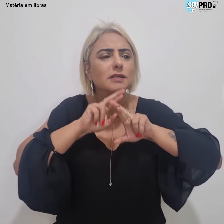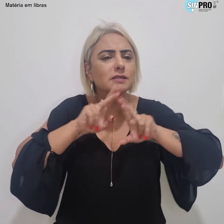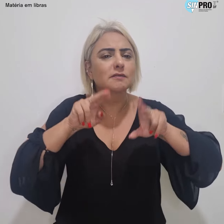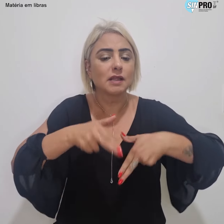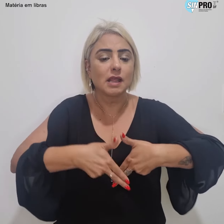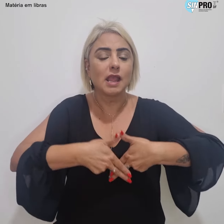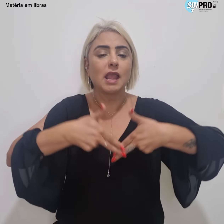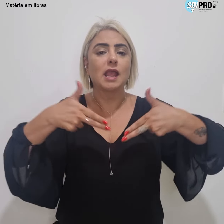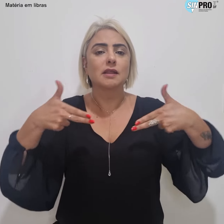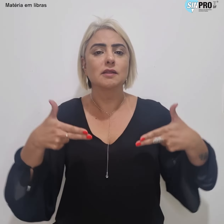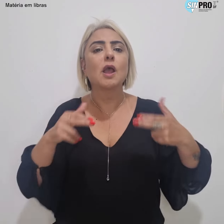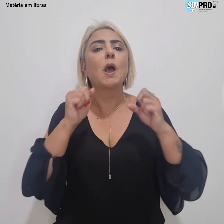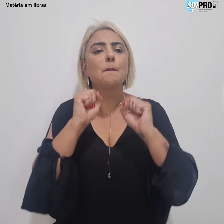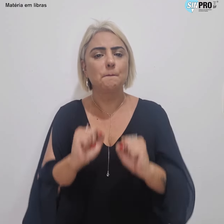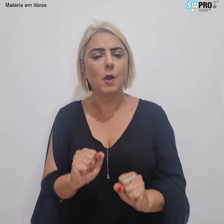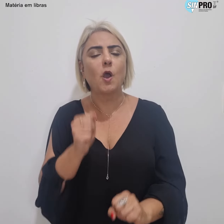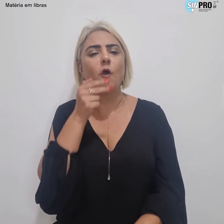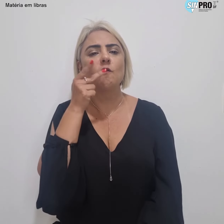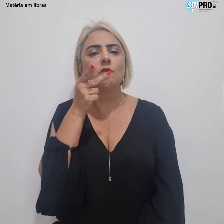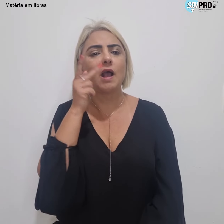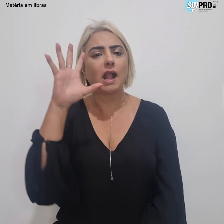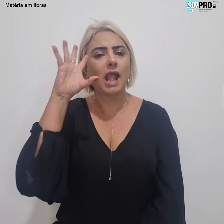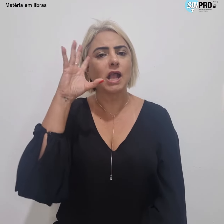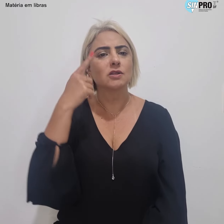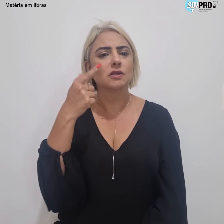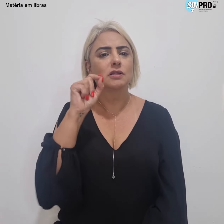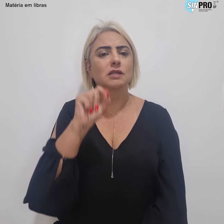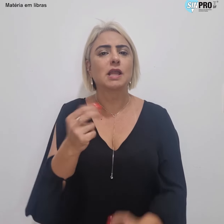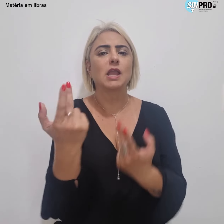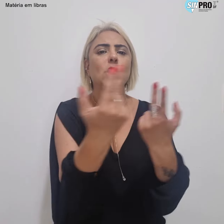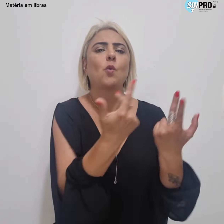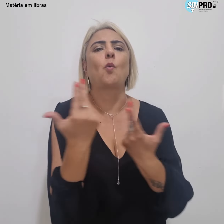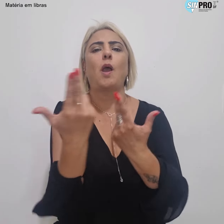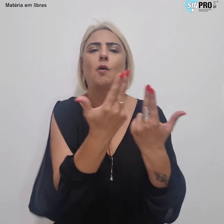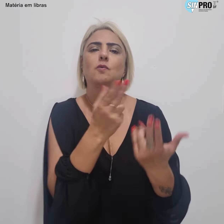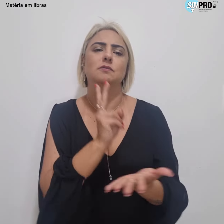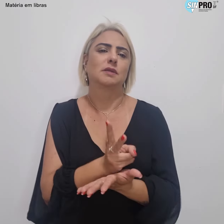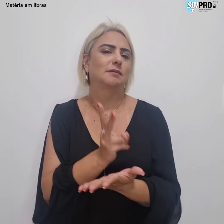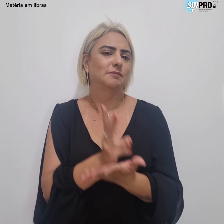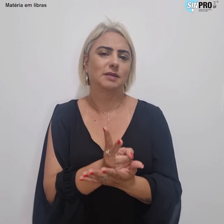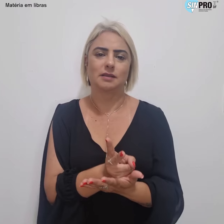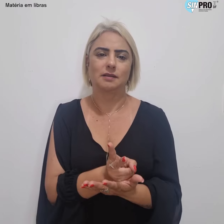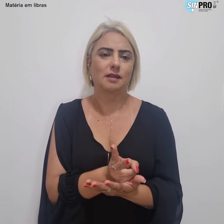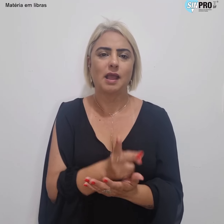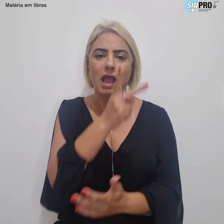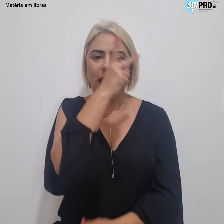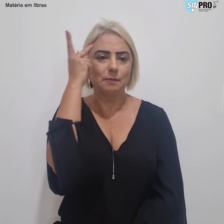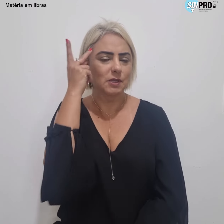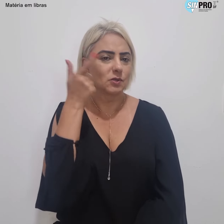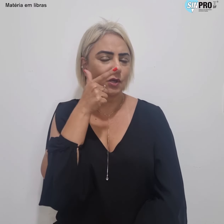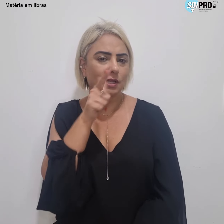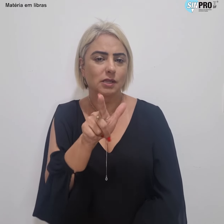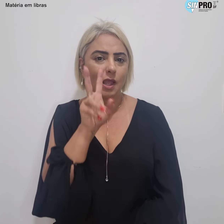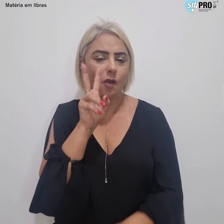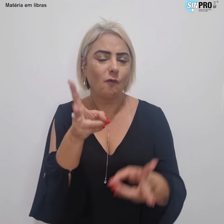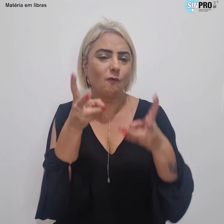etnias pode dizer que a solução tem que ser a mesma sempre. Quem não vê a diferença não promove